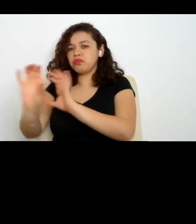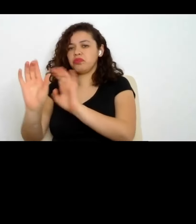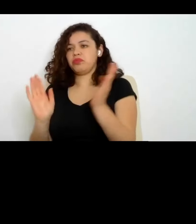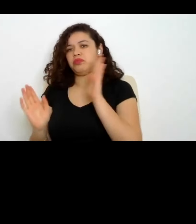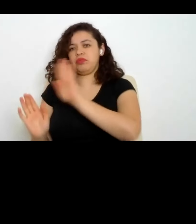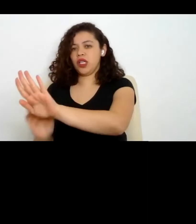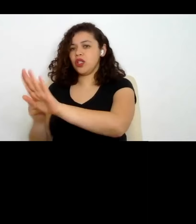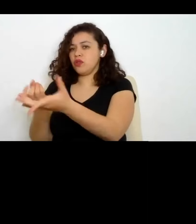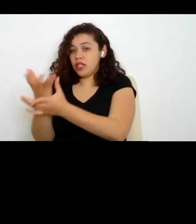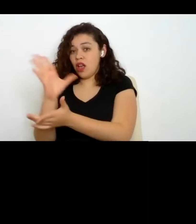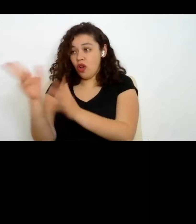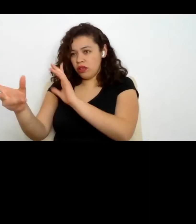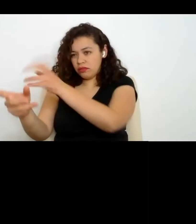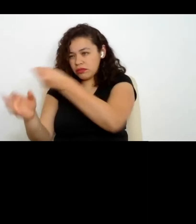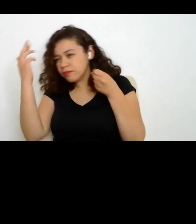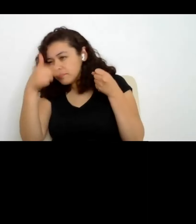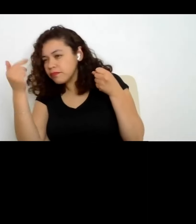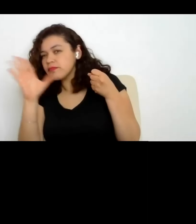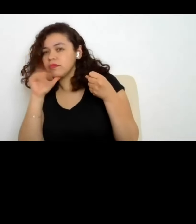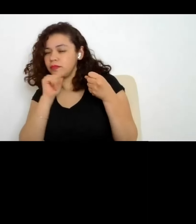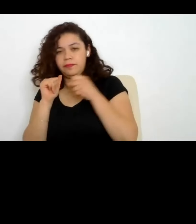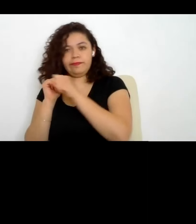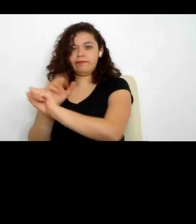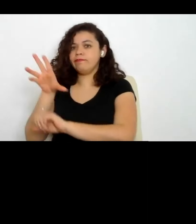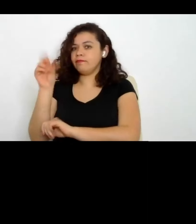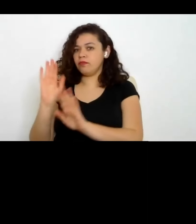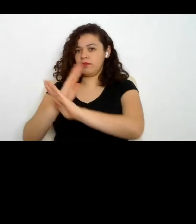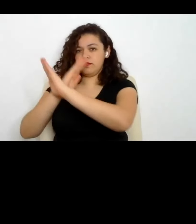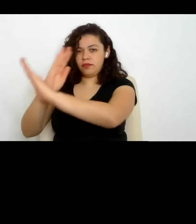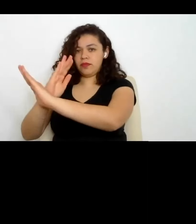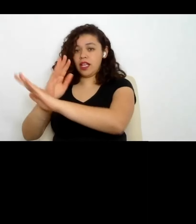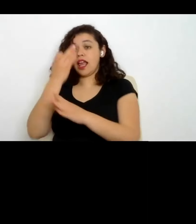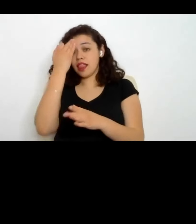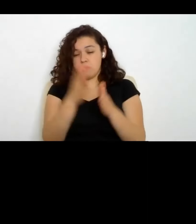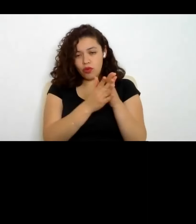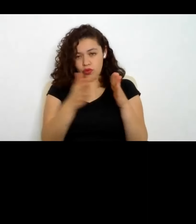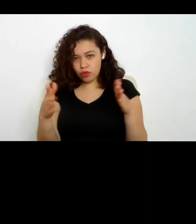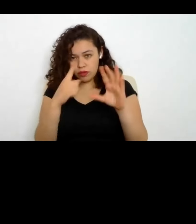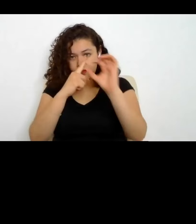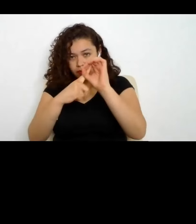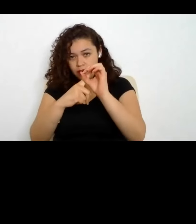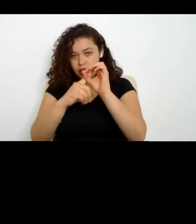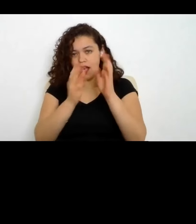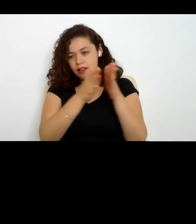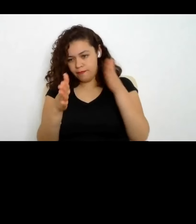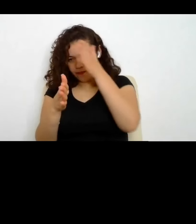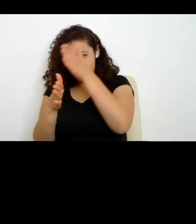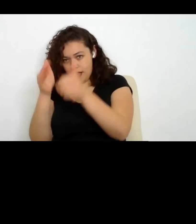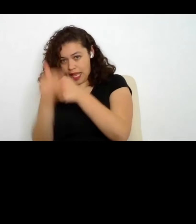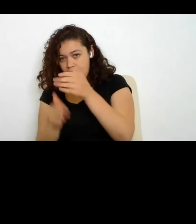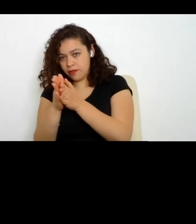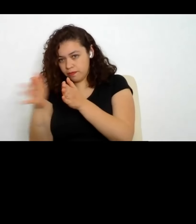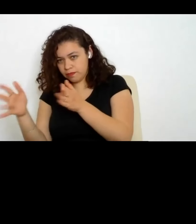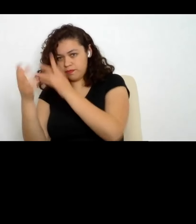pueden salir de ahí. Y después de ese periodo de bloqueo, tú ya los puedes destruir. También es importante que